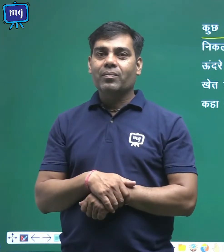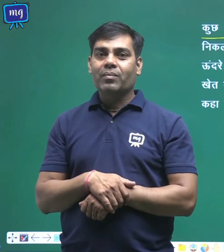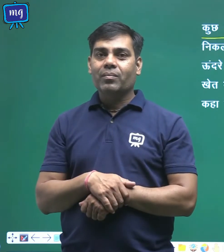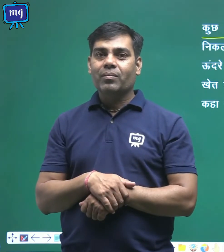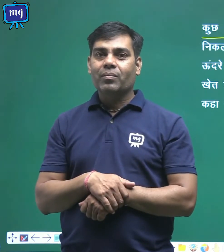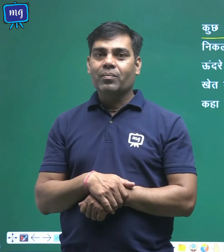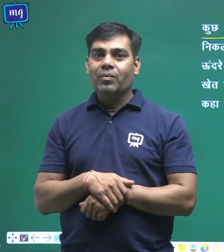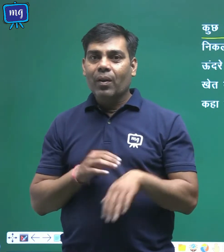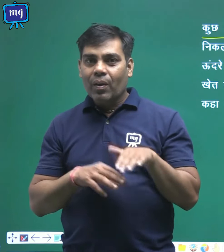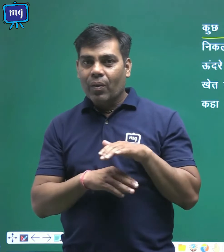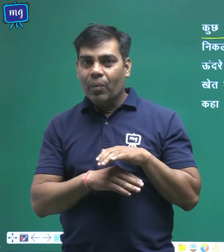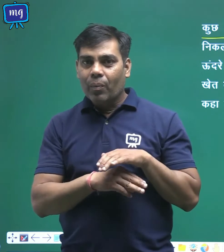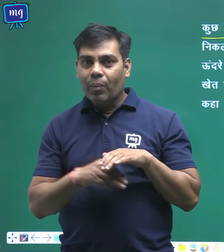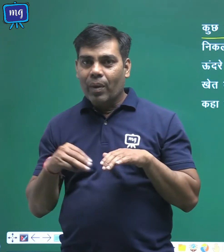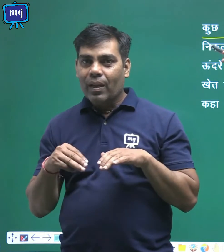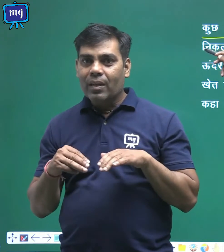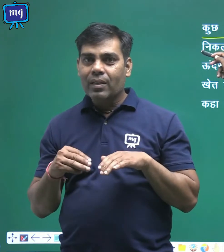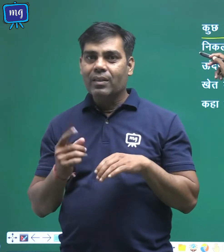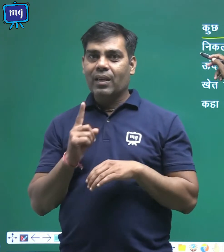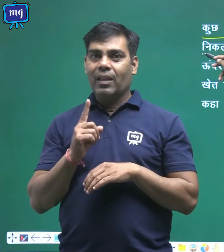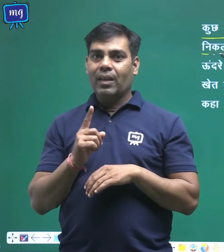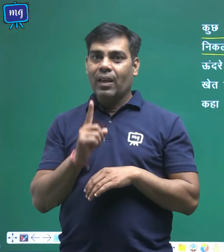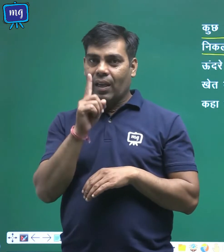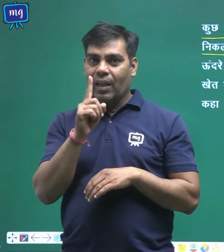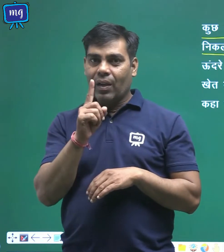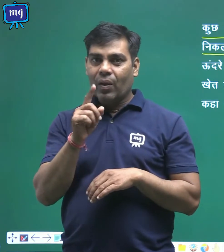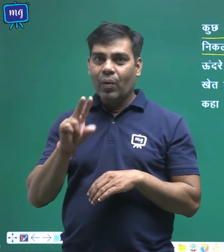बिल से एक ऊंदरा निकला।